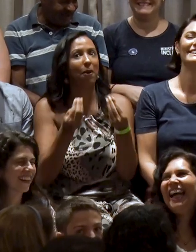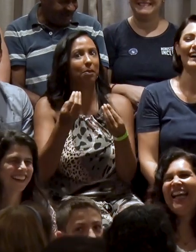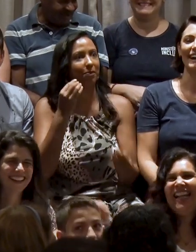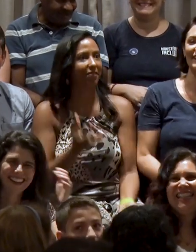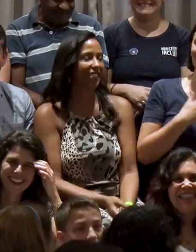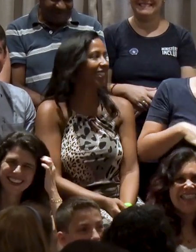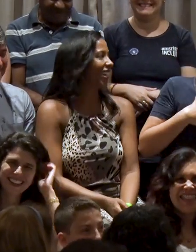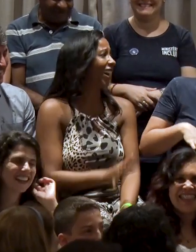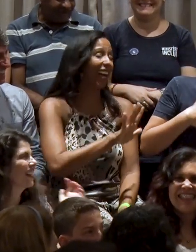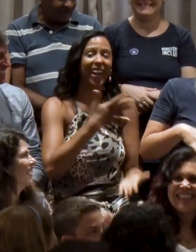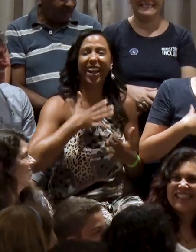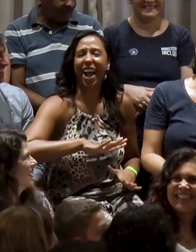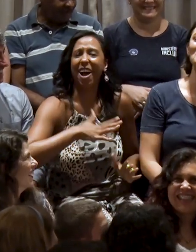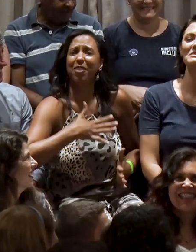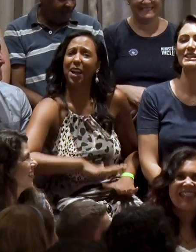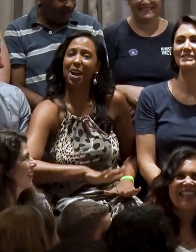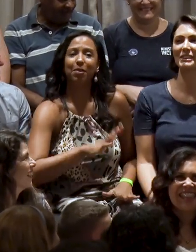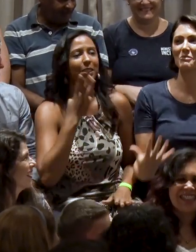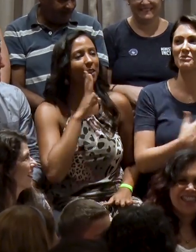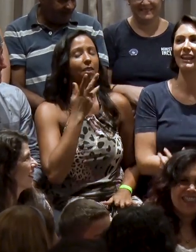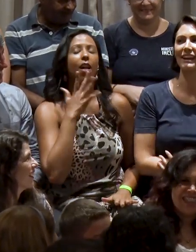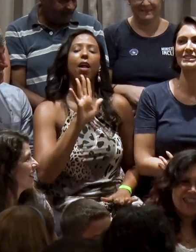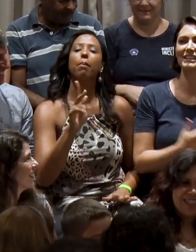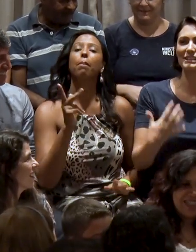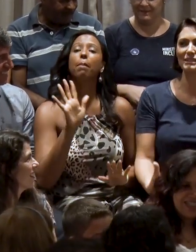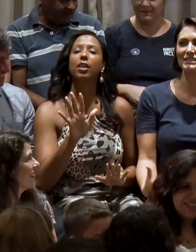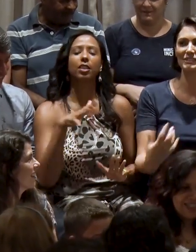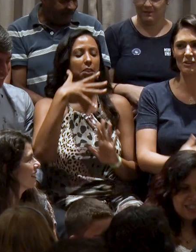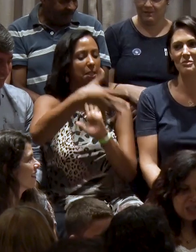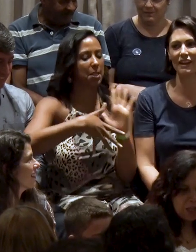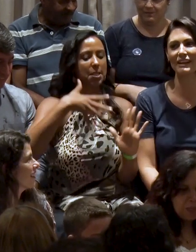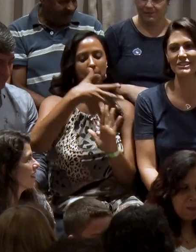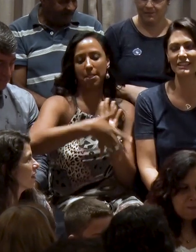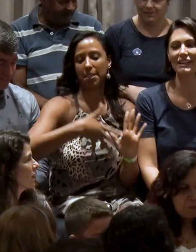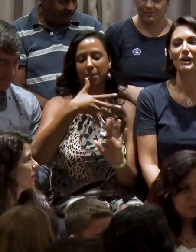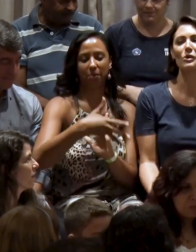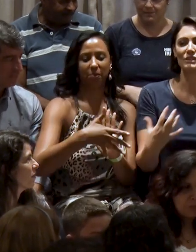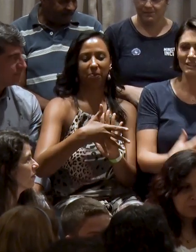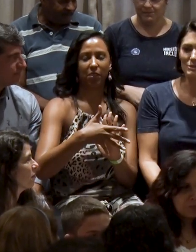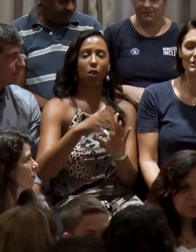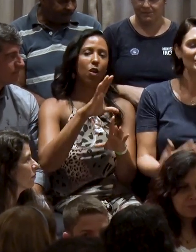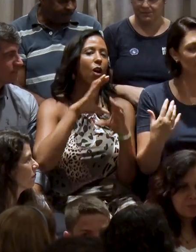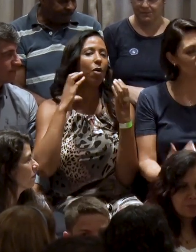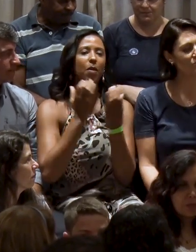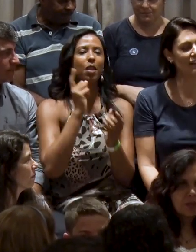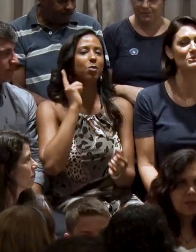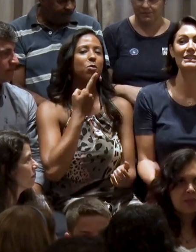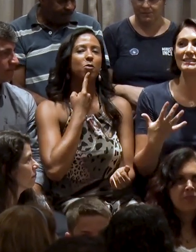escola. A Carol tá calma, fica calma. Mas não tem como falar de Libras, não tem como falar de comunidade surda, não tem como falar de